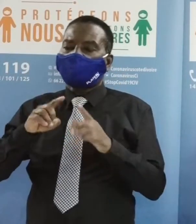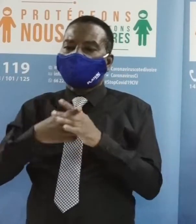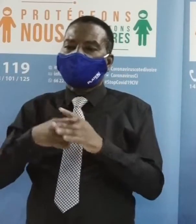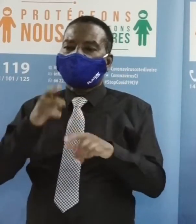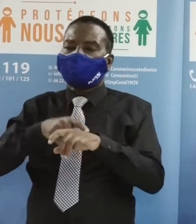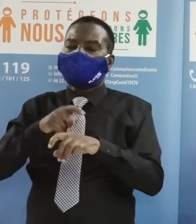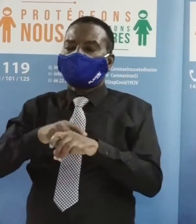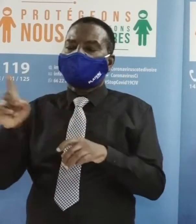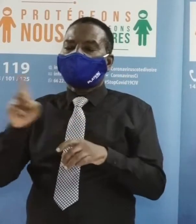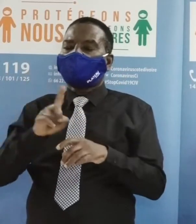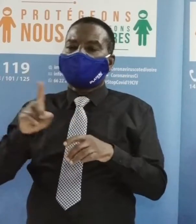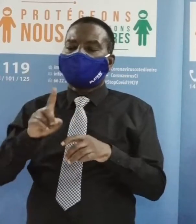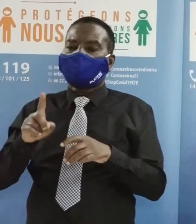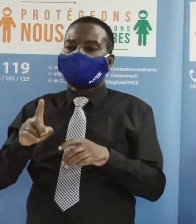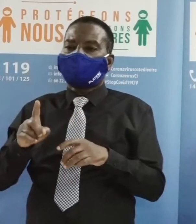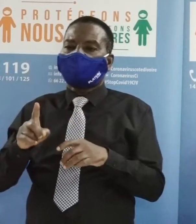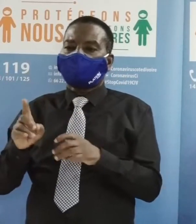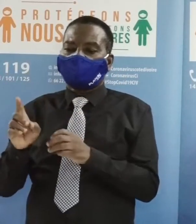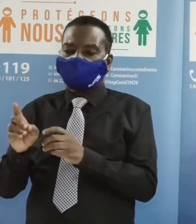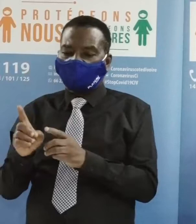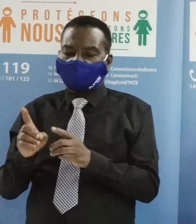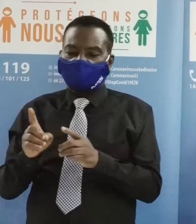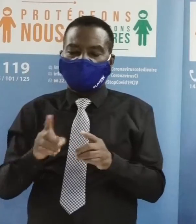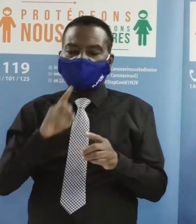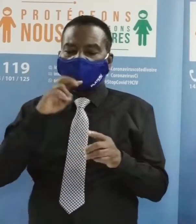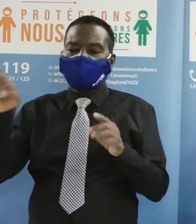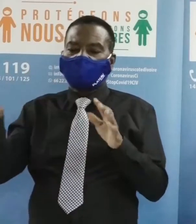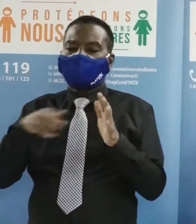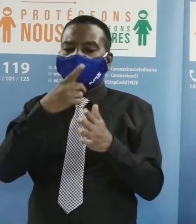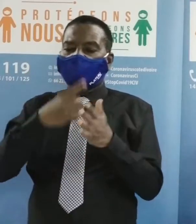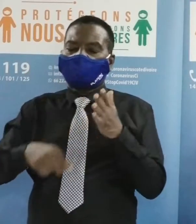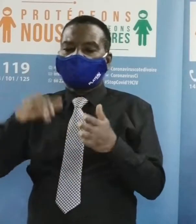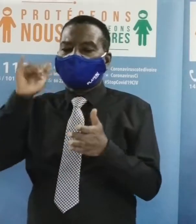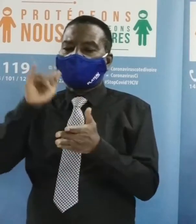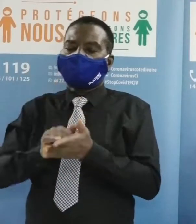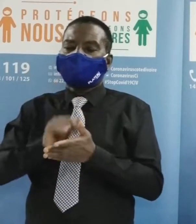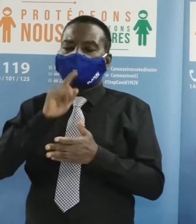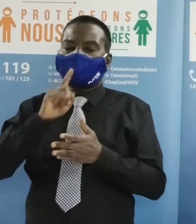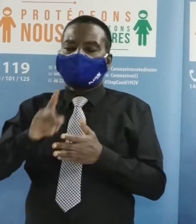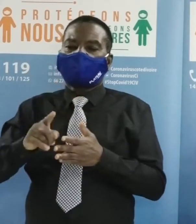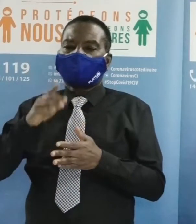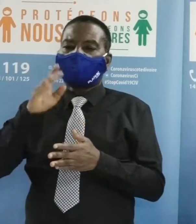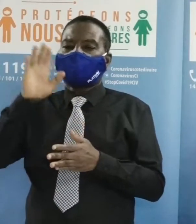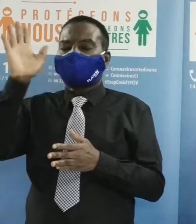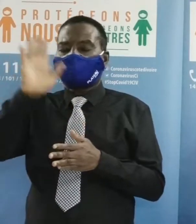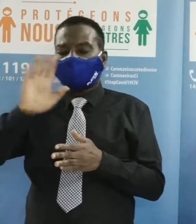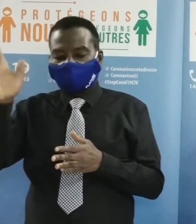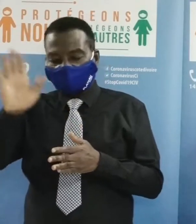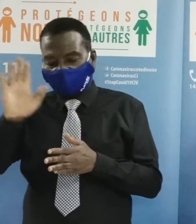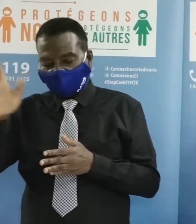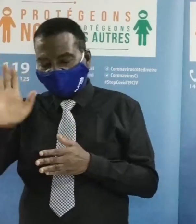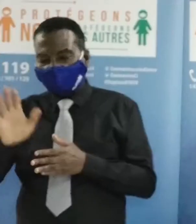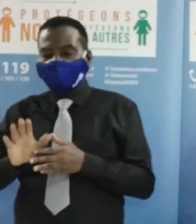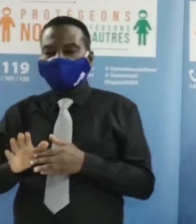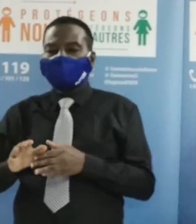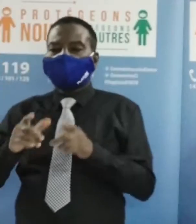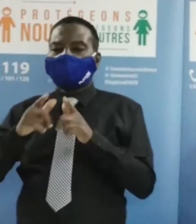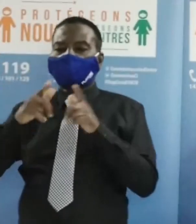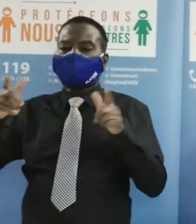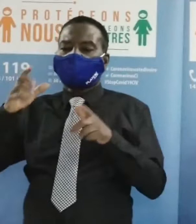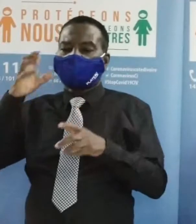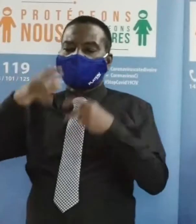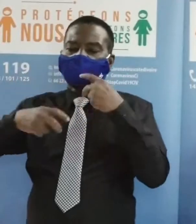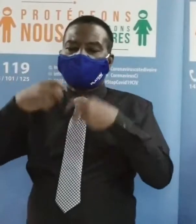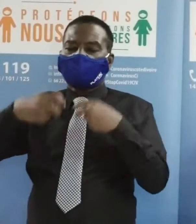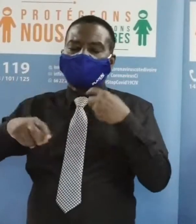les respects sion sans le vise c'est bonjour la libération donc c'est un gros problème que